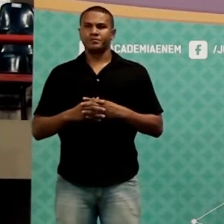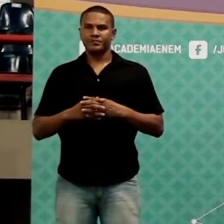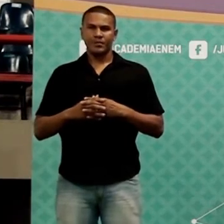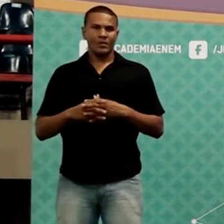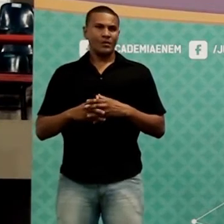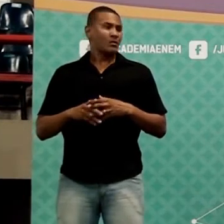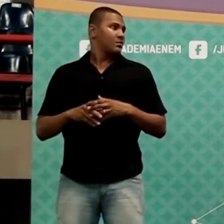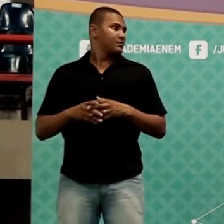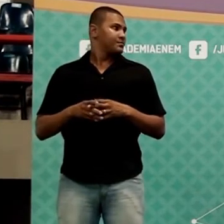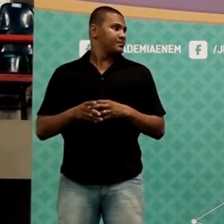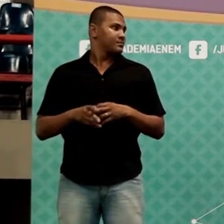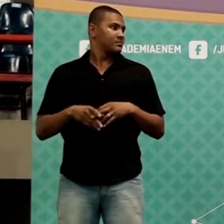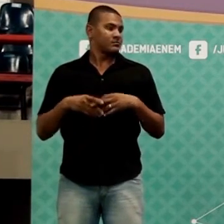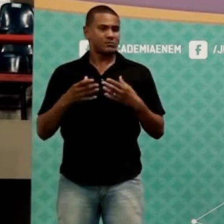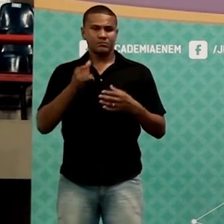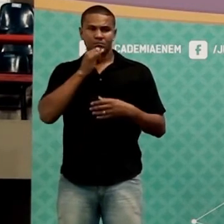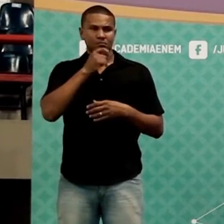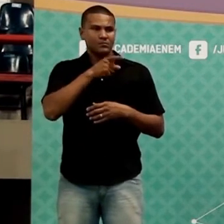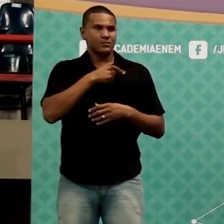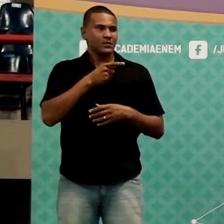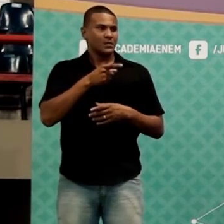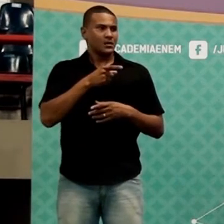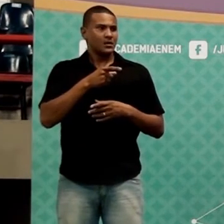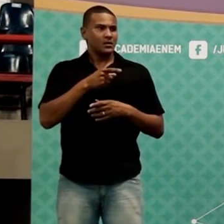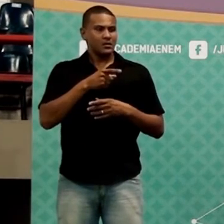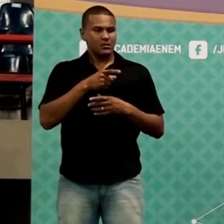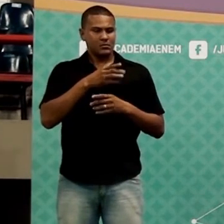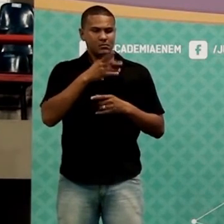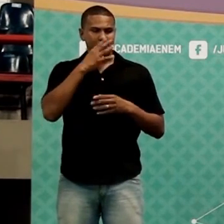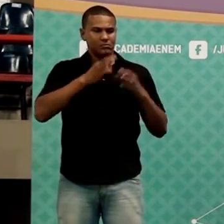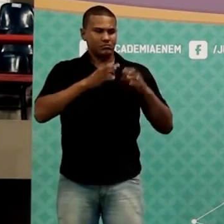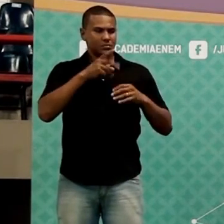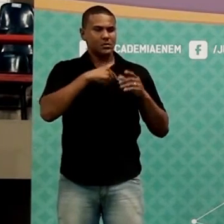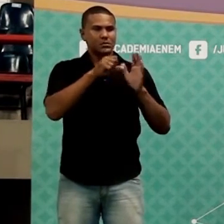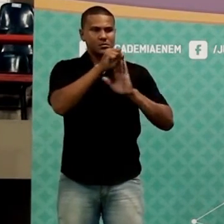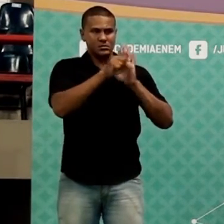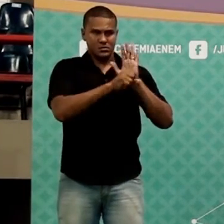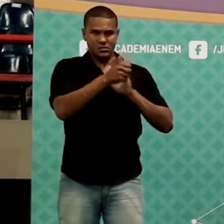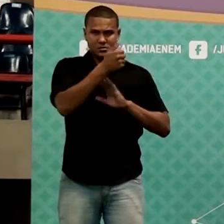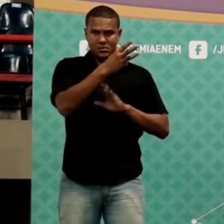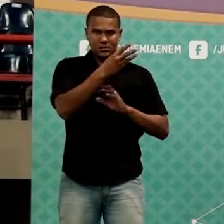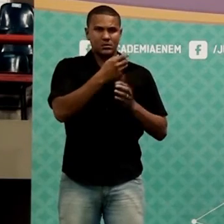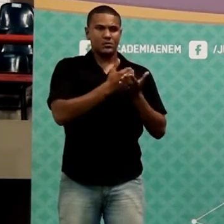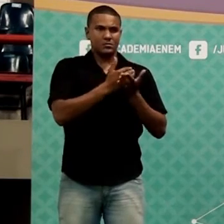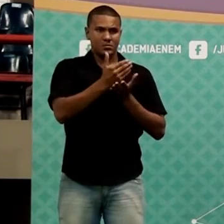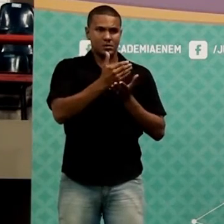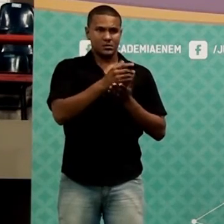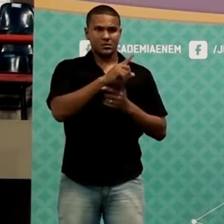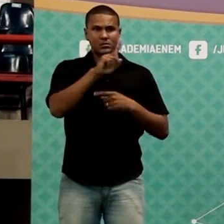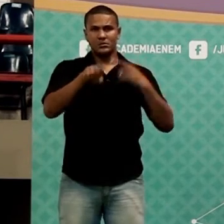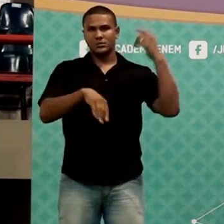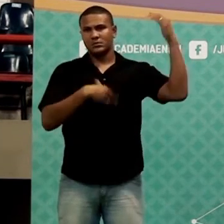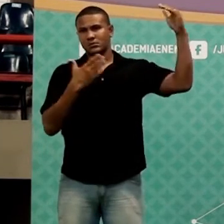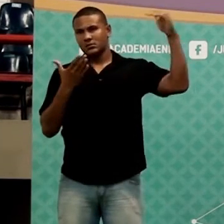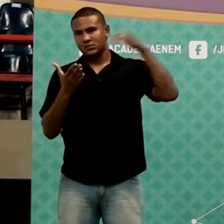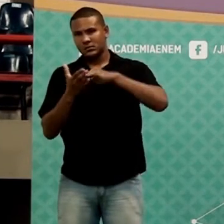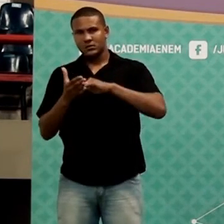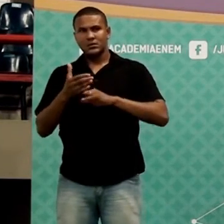Quando foi que acabou o Tribunal da Santa Inquisição? Olha, o Tribunal da Inquisição começou no século XIII, terminou no século